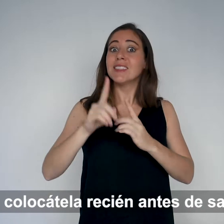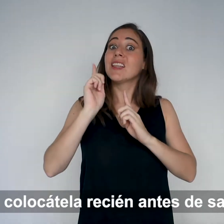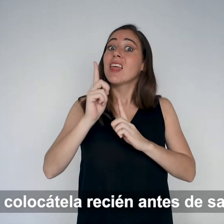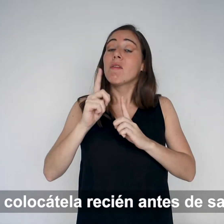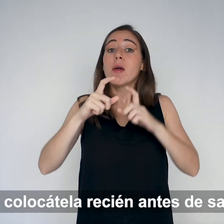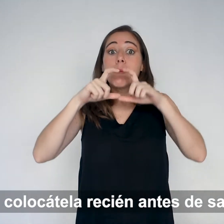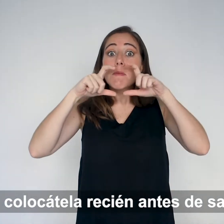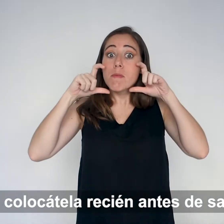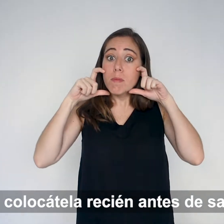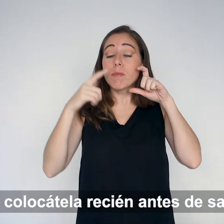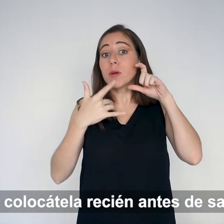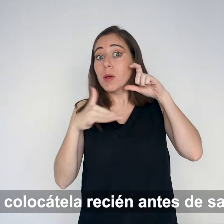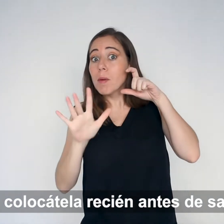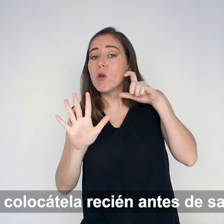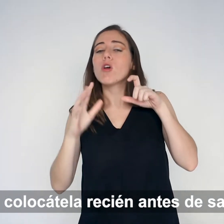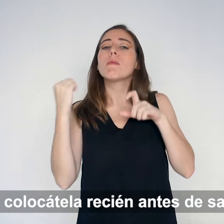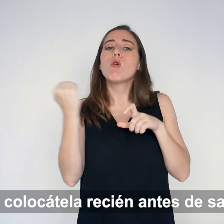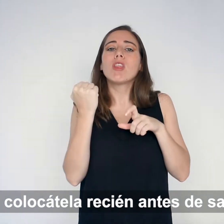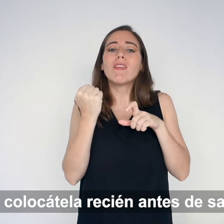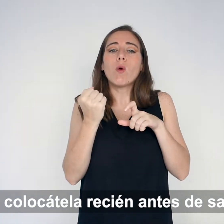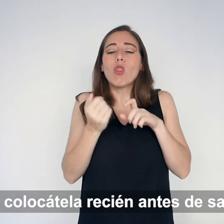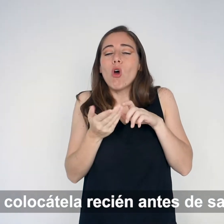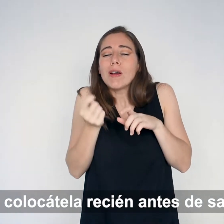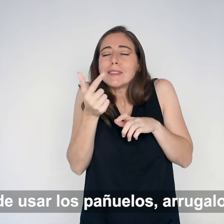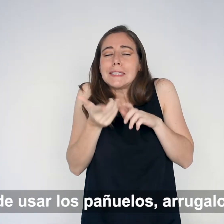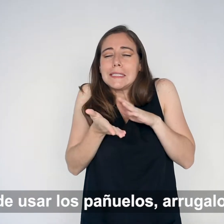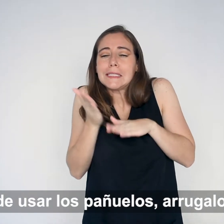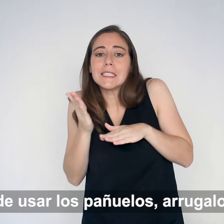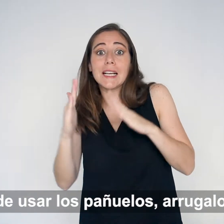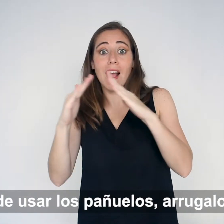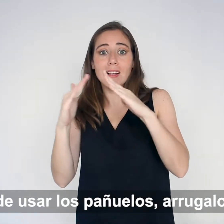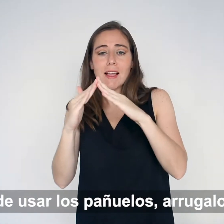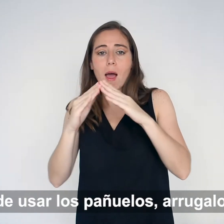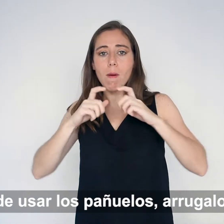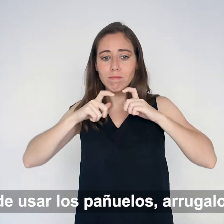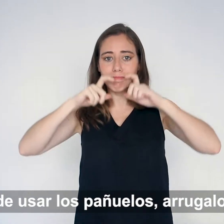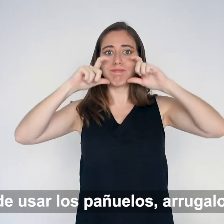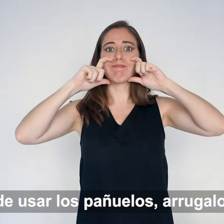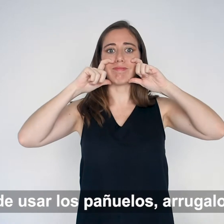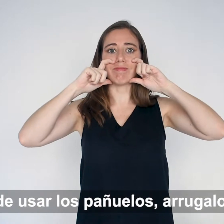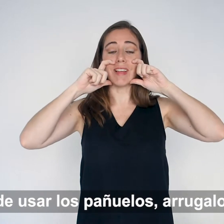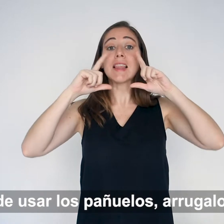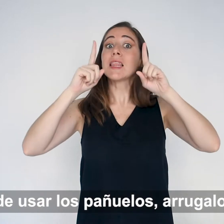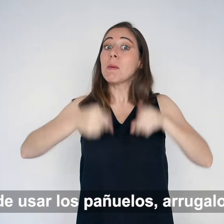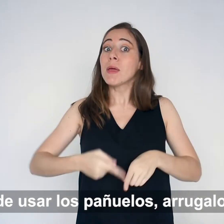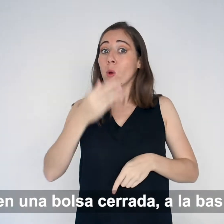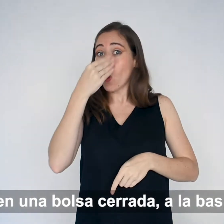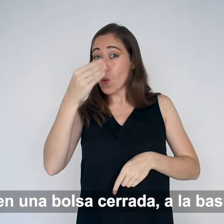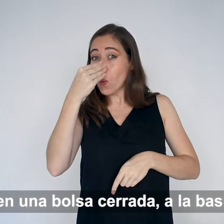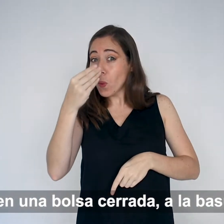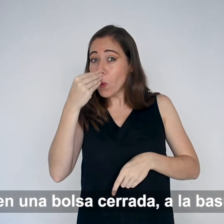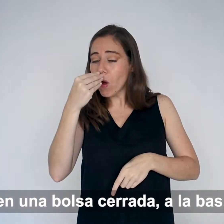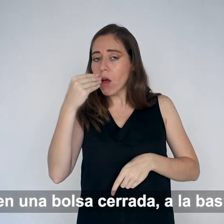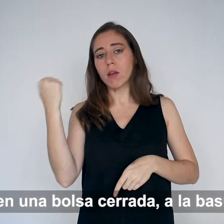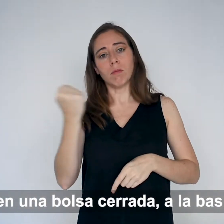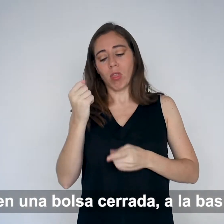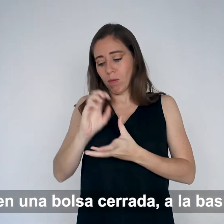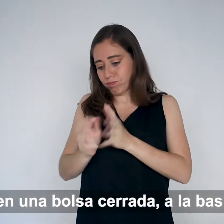recién antes de salir. Luego de usar los pañuelos, arrugalos y tiralos en una bolsa cerrada a la basura.